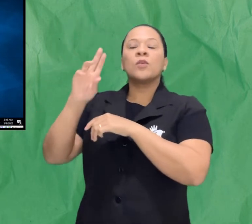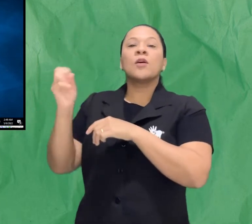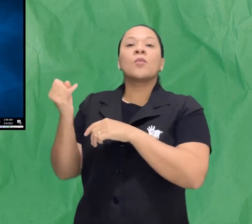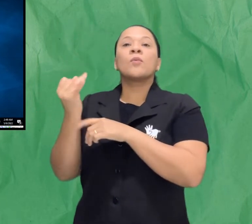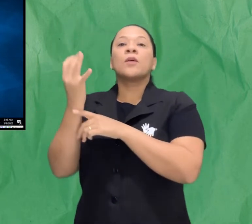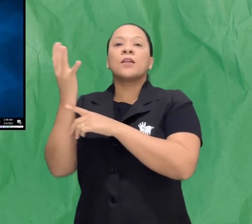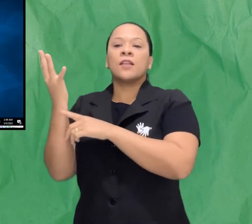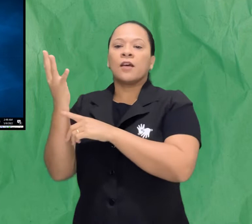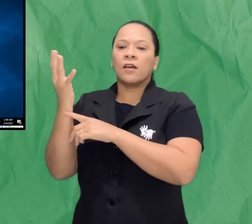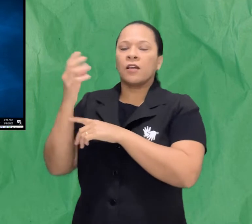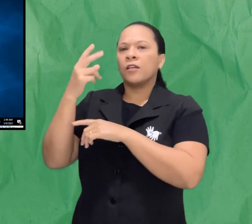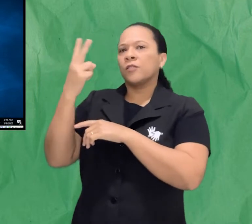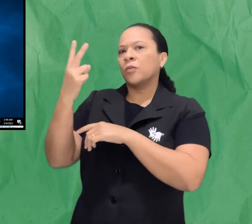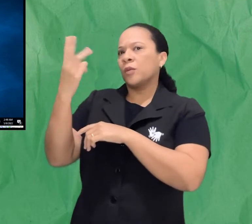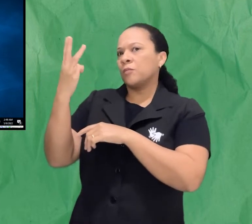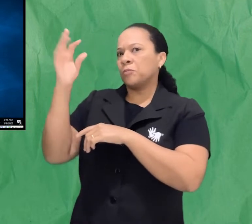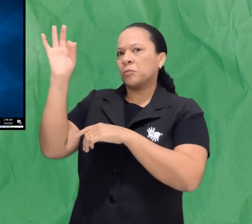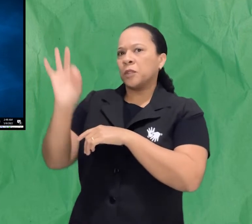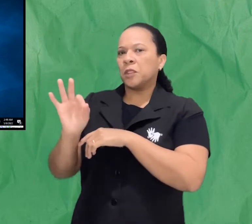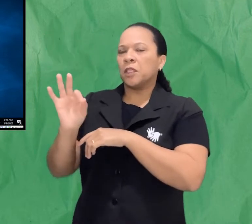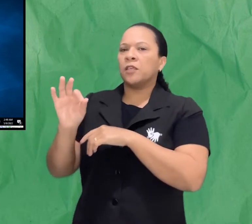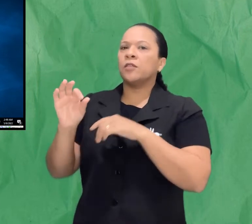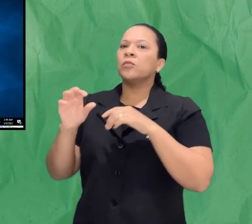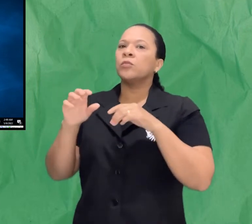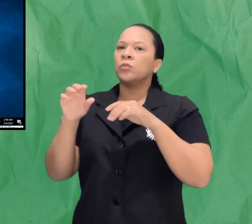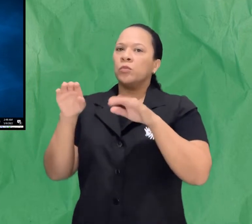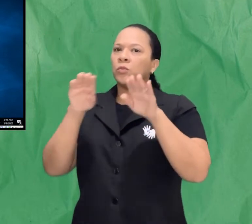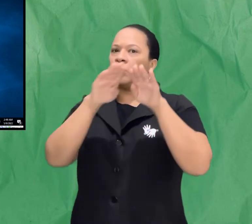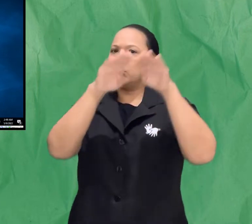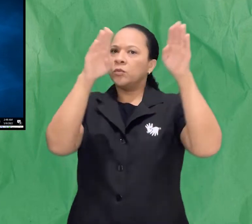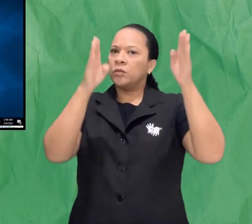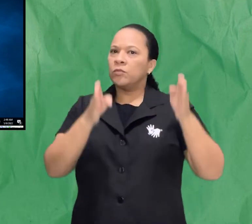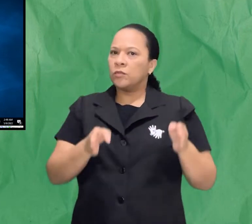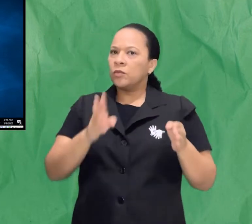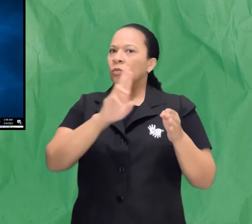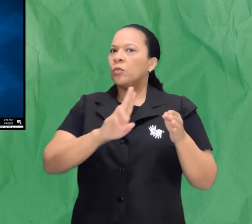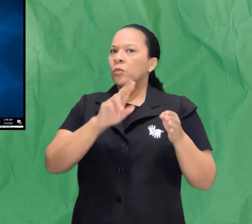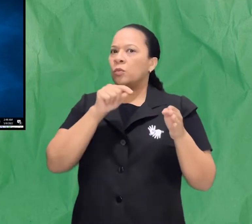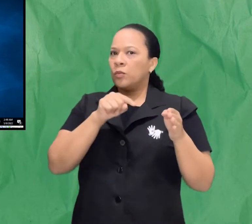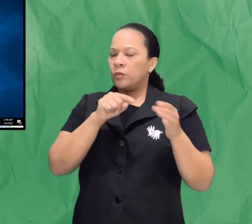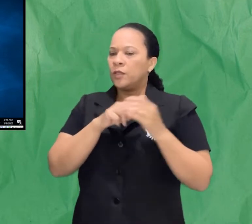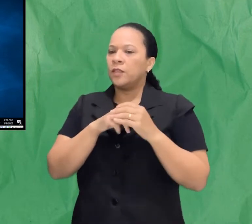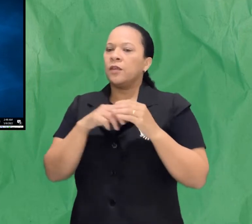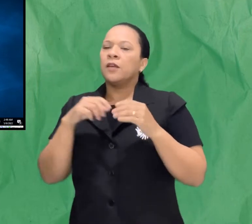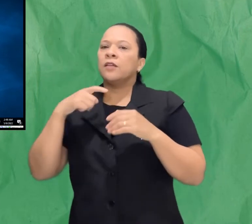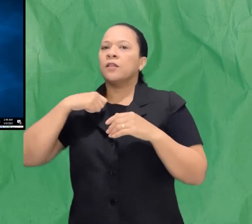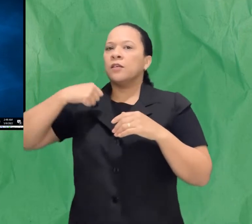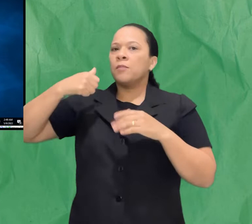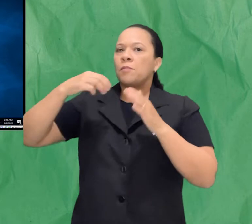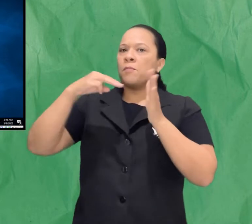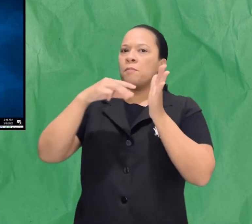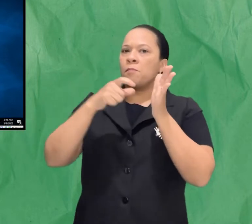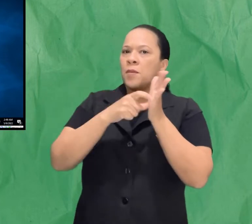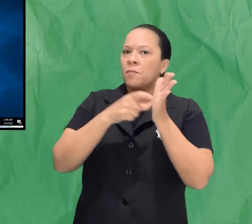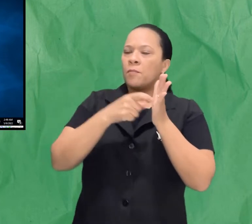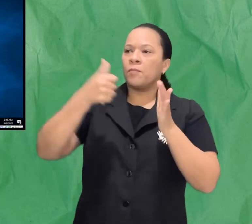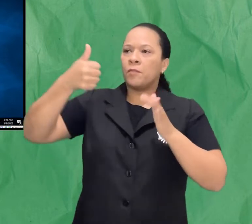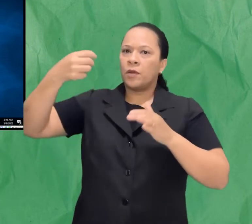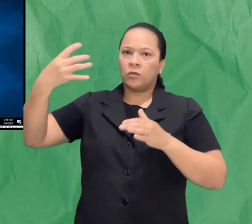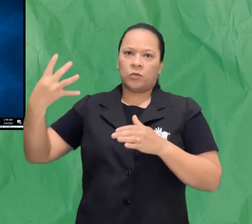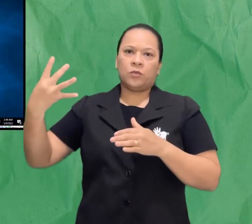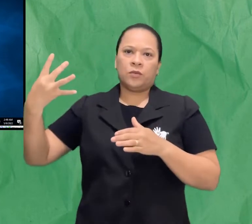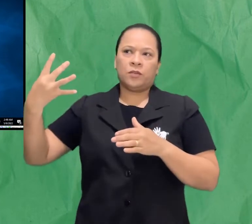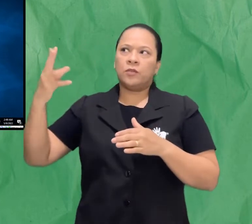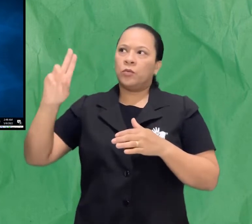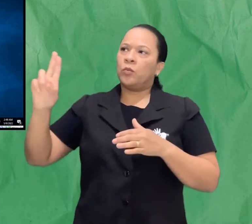volta de 2-3% do meu CPU. Está utilizando 14 de memória. Aí tem também aqui a